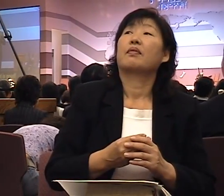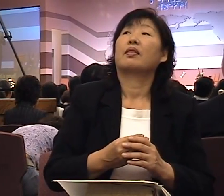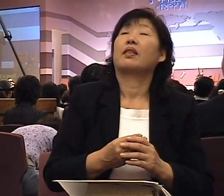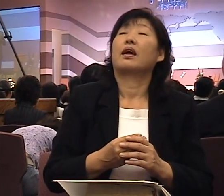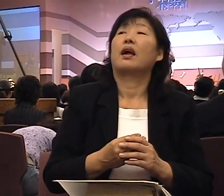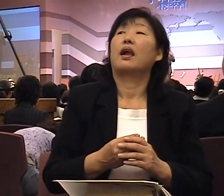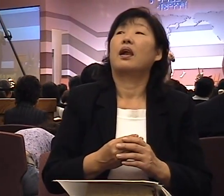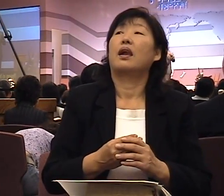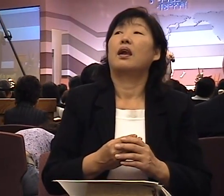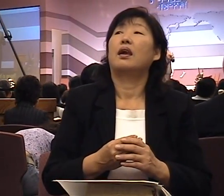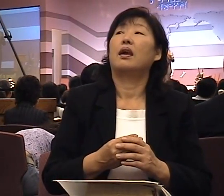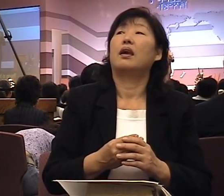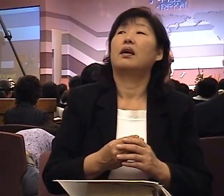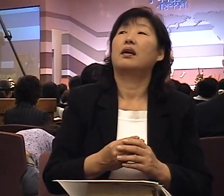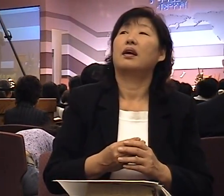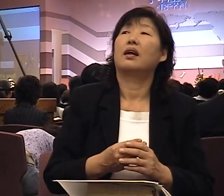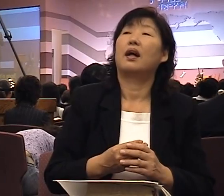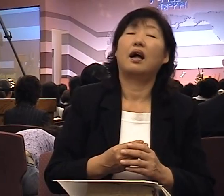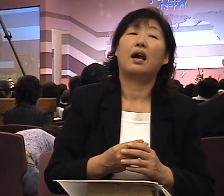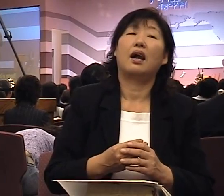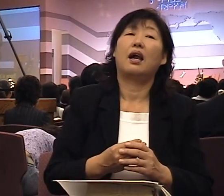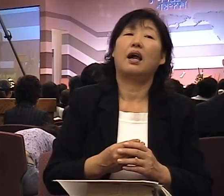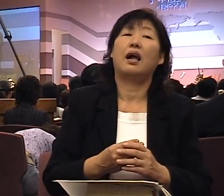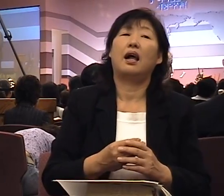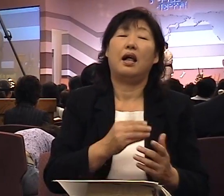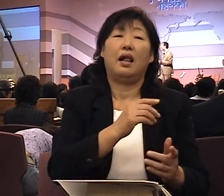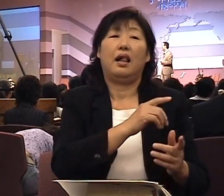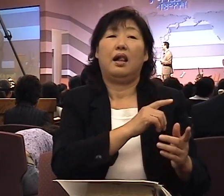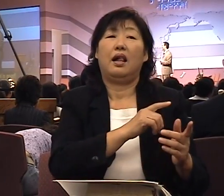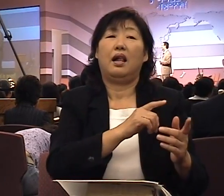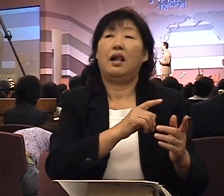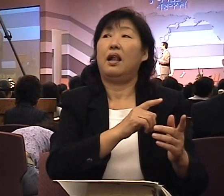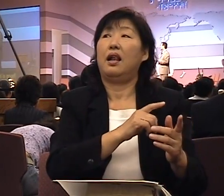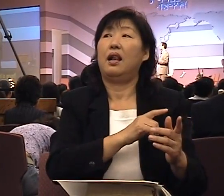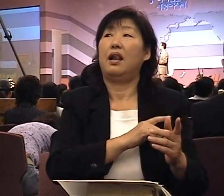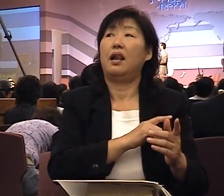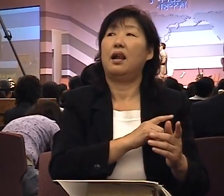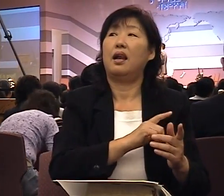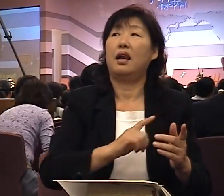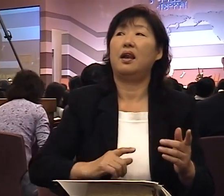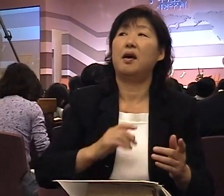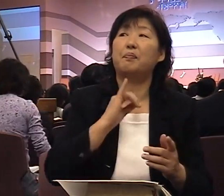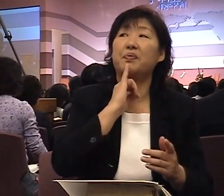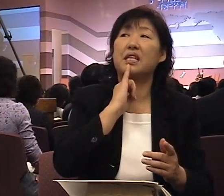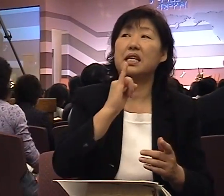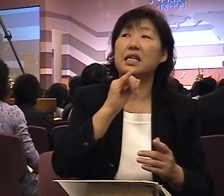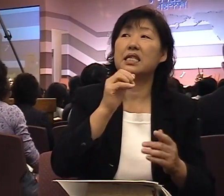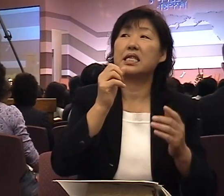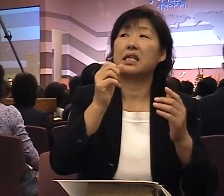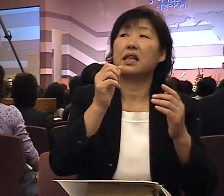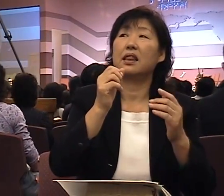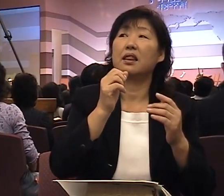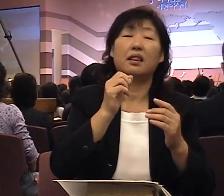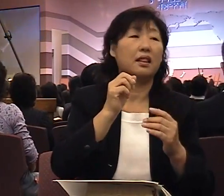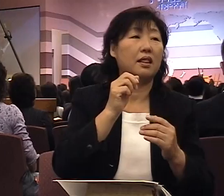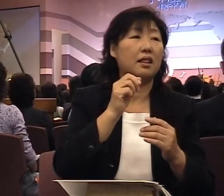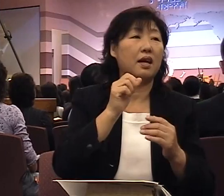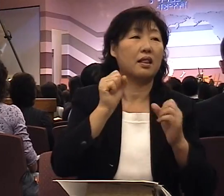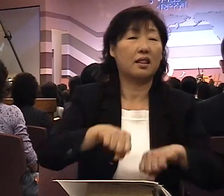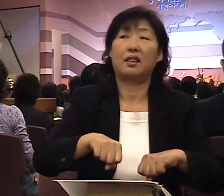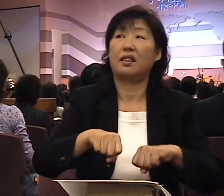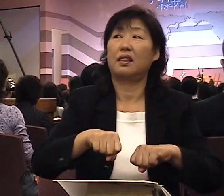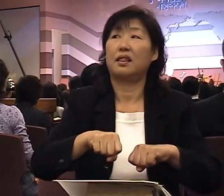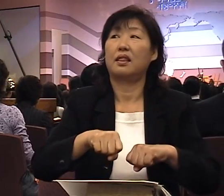good, but God is good. 참 이 문장을 좋아해요. 이 문장을 어디서 처음에 들었냐 하면